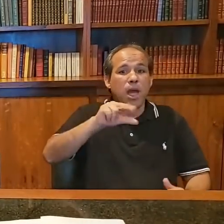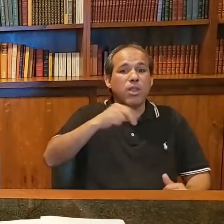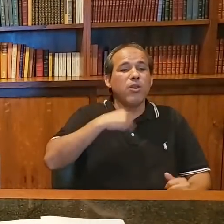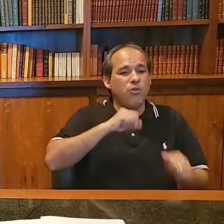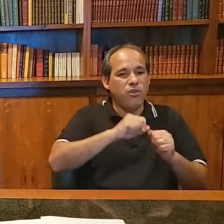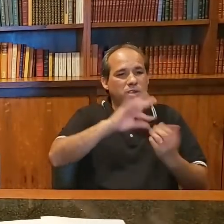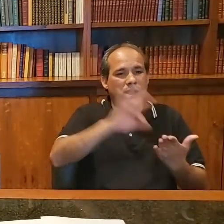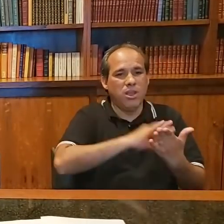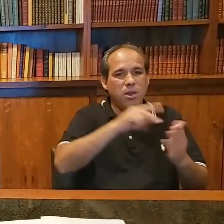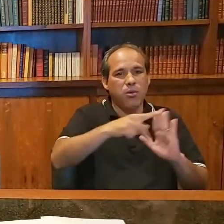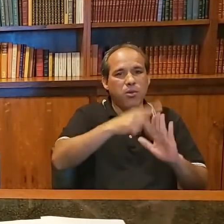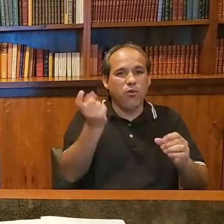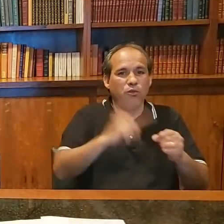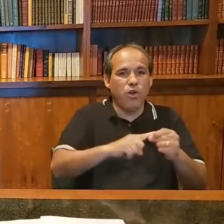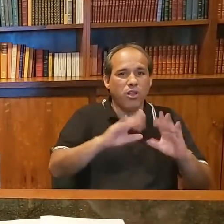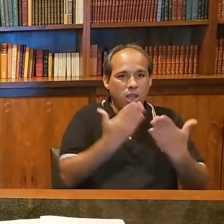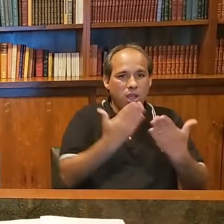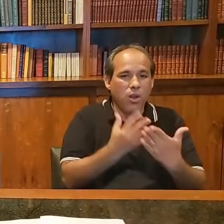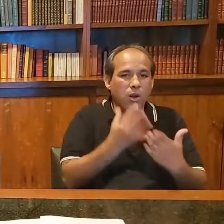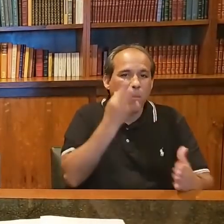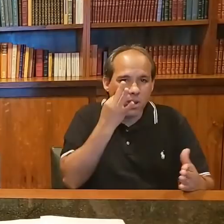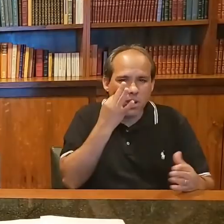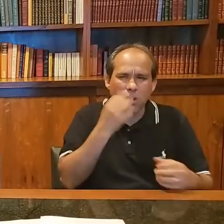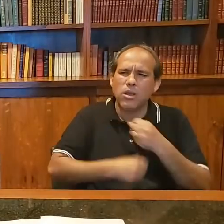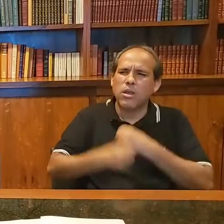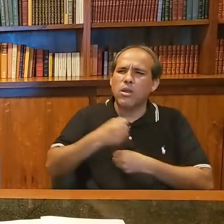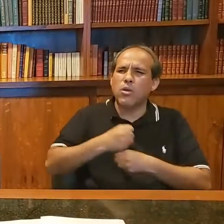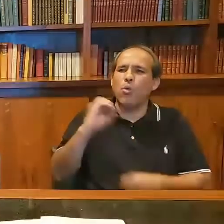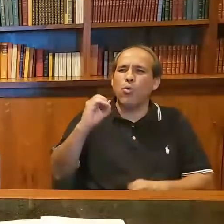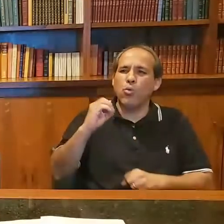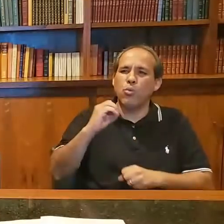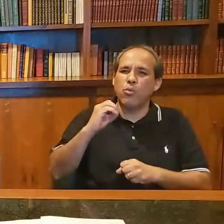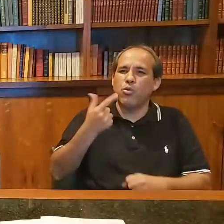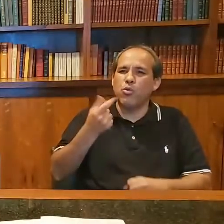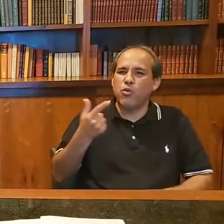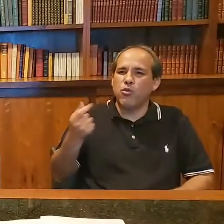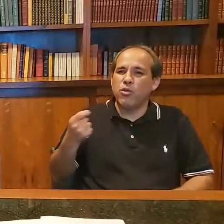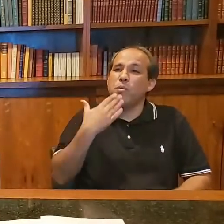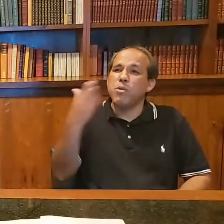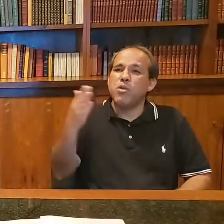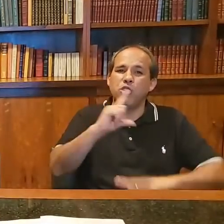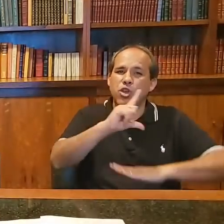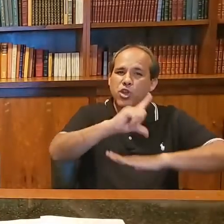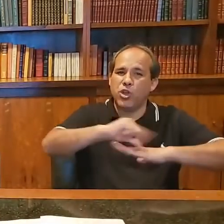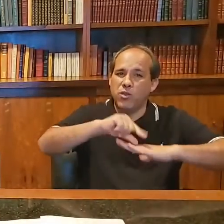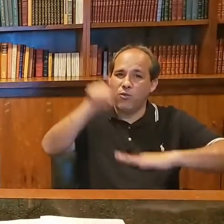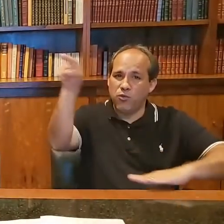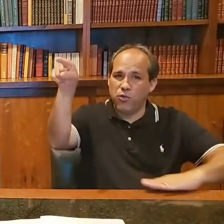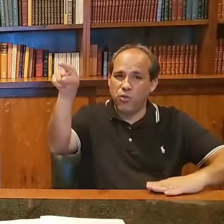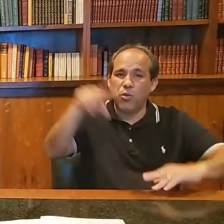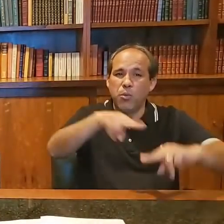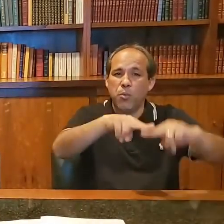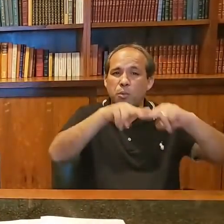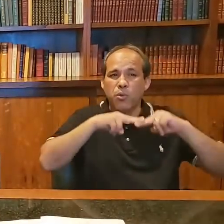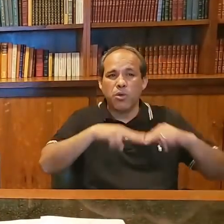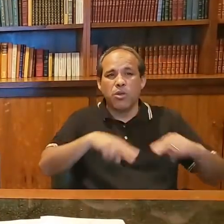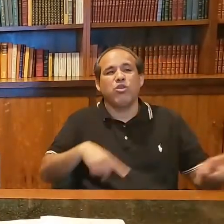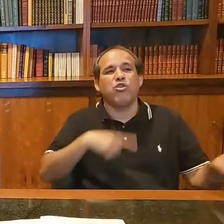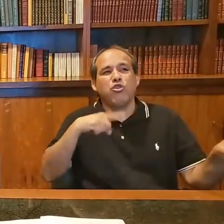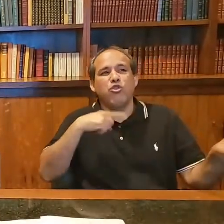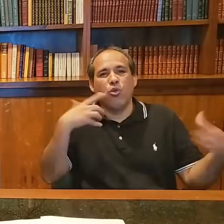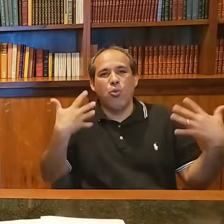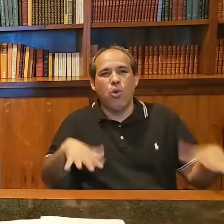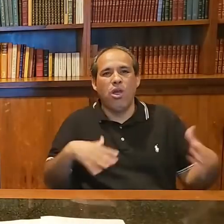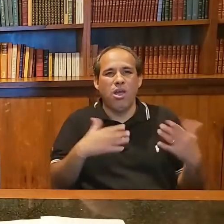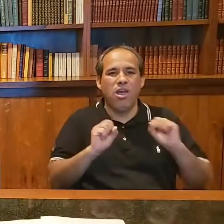em outubro de 2020, presidente, eu fiz um pedido à Casa Civil, já que era grande desculpa para não ter